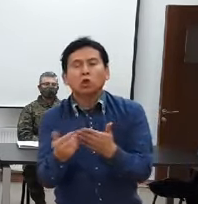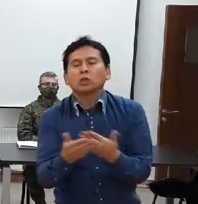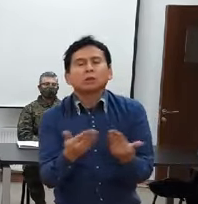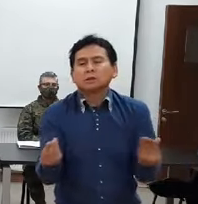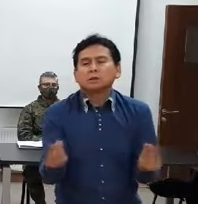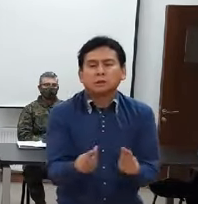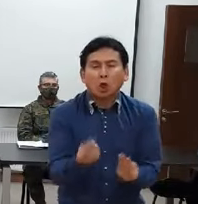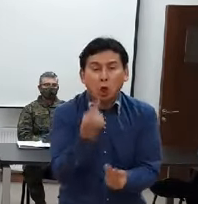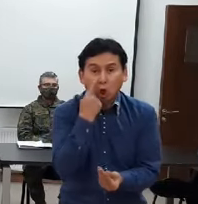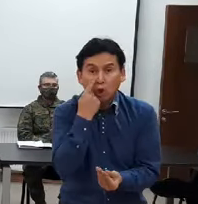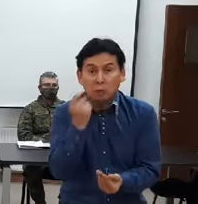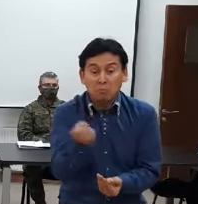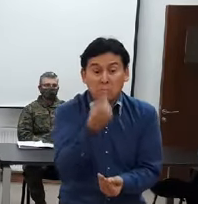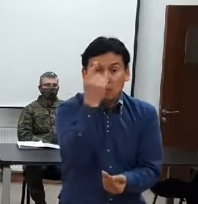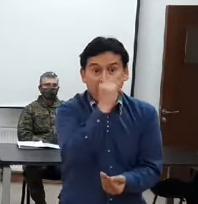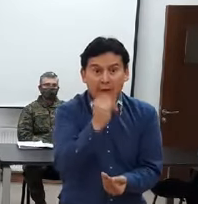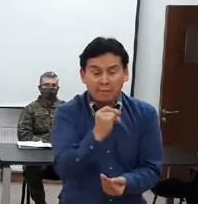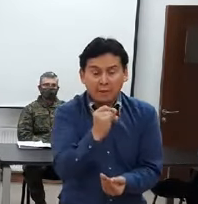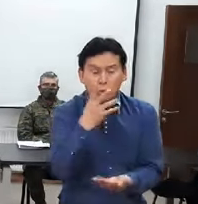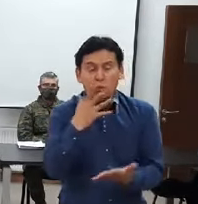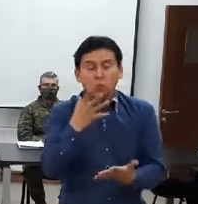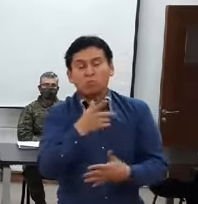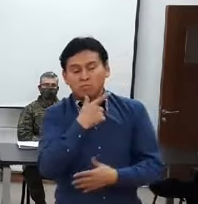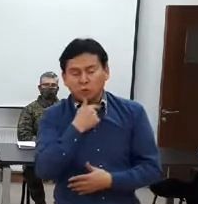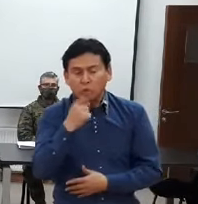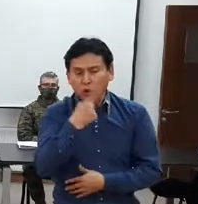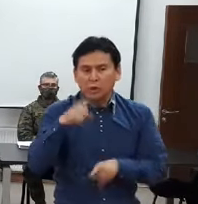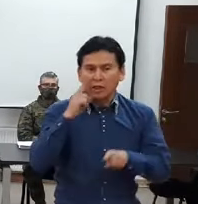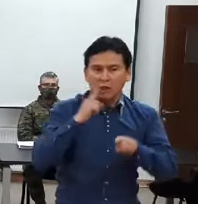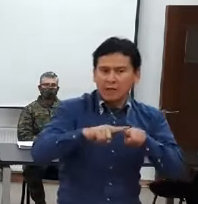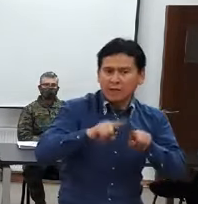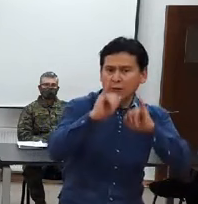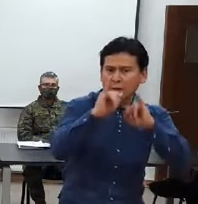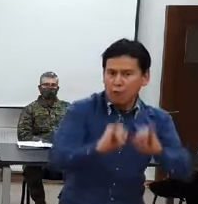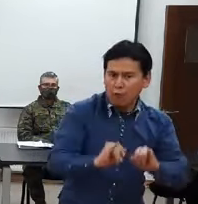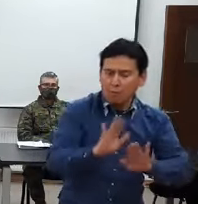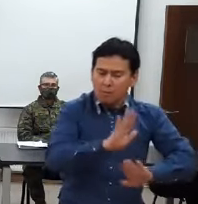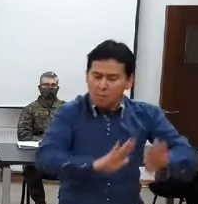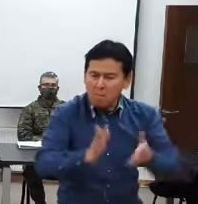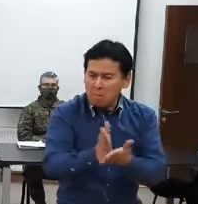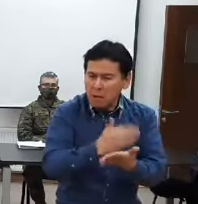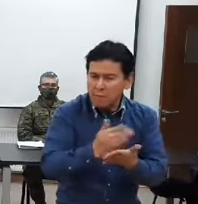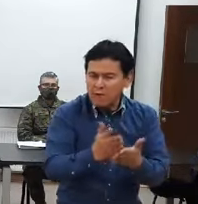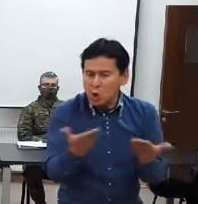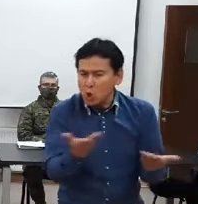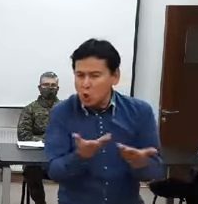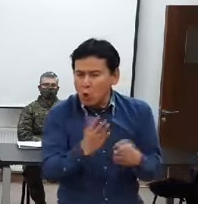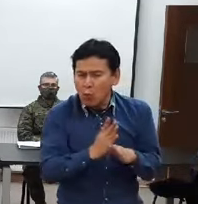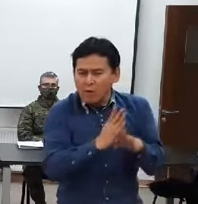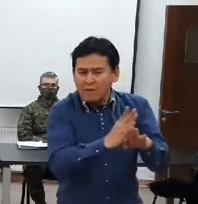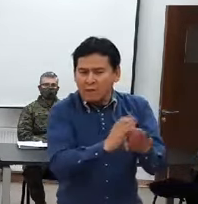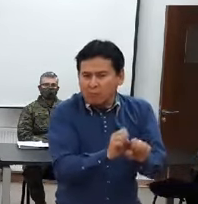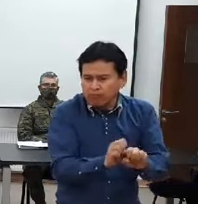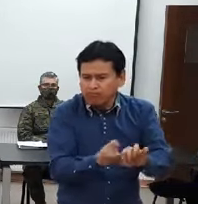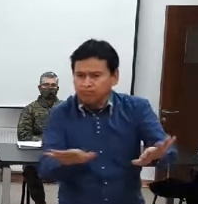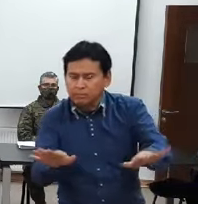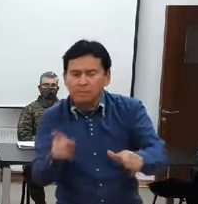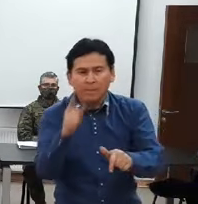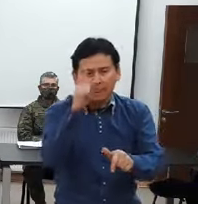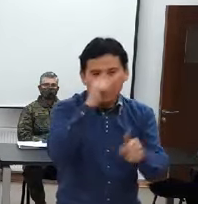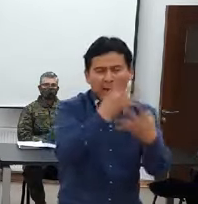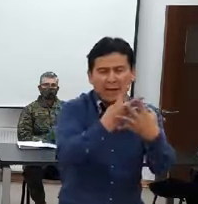donde, conociendo el primer caso, empezamos a tomar distintas medidas y a aplicar los planes que estábamos trabajando, desde la reecuación de la